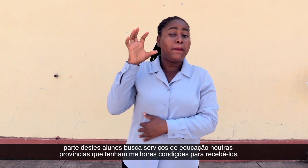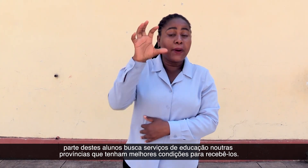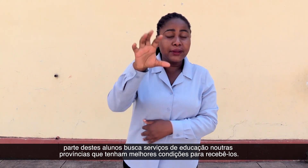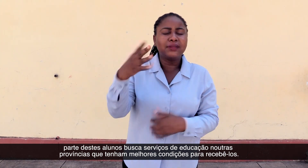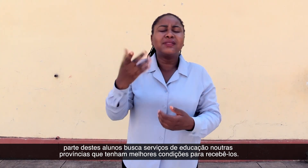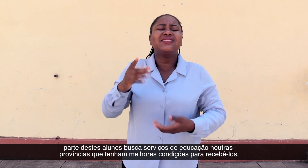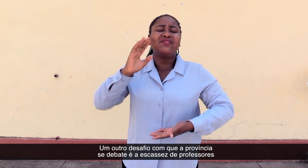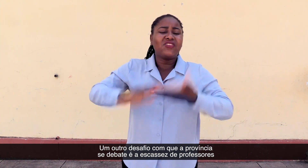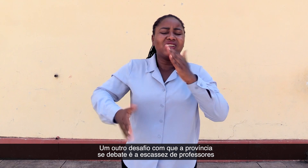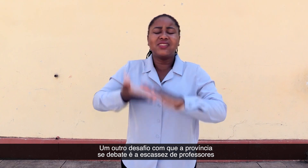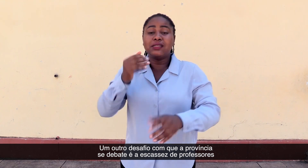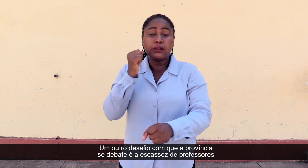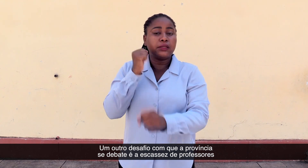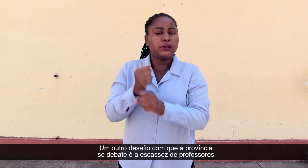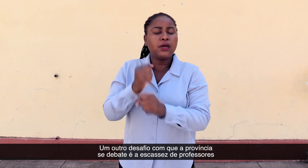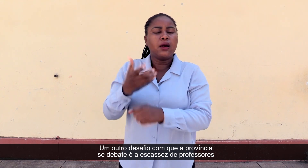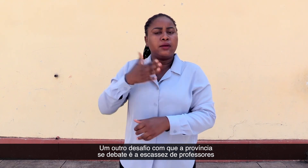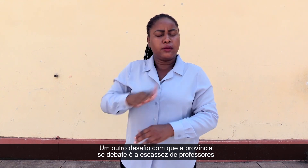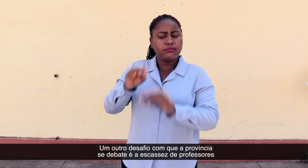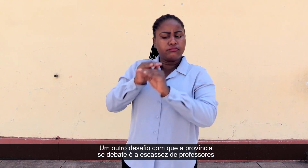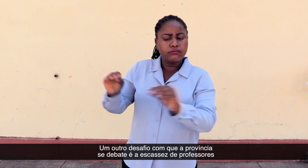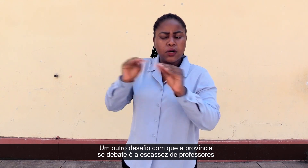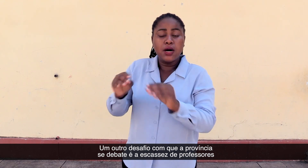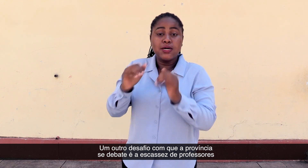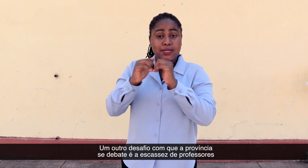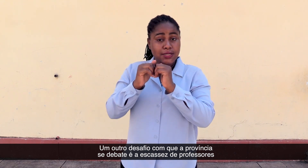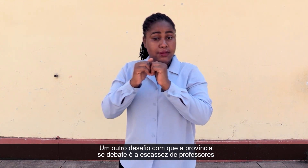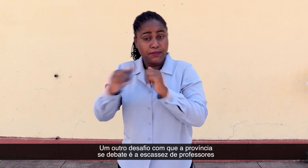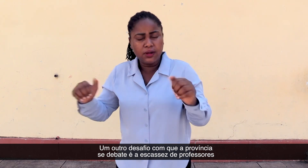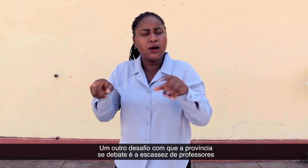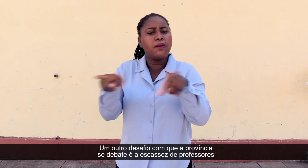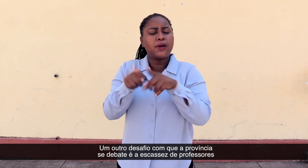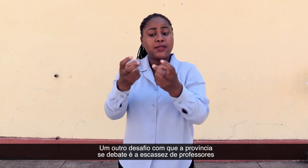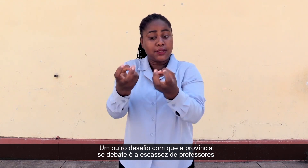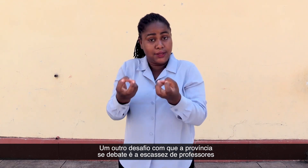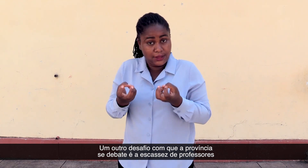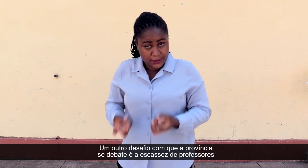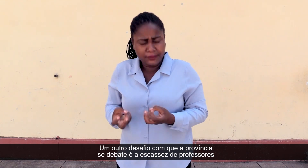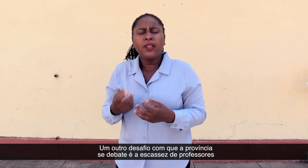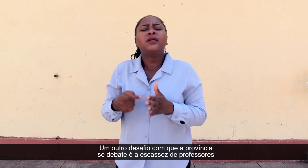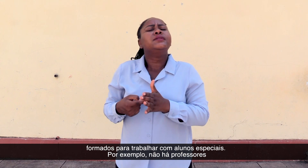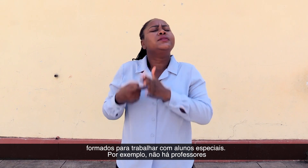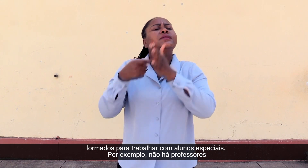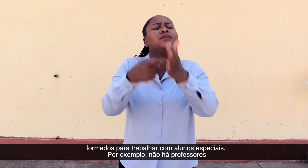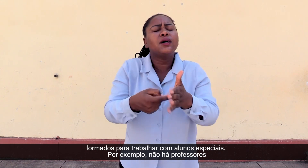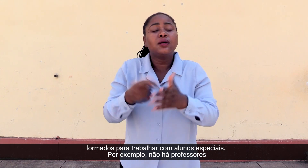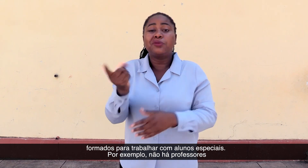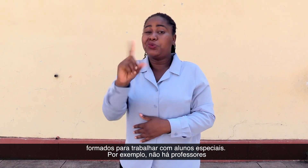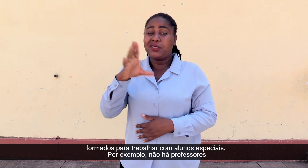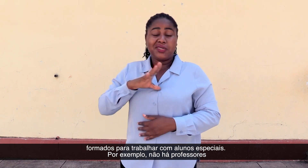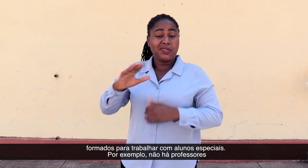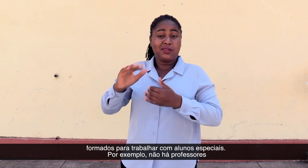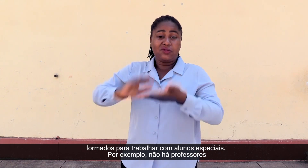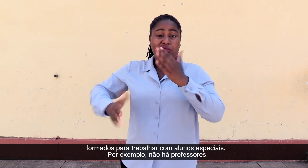para recebê-los. Um outro desafio com que a província se debate é a escassez de professores formados